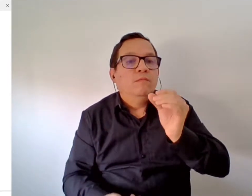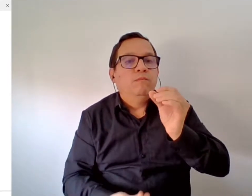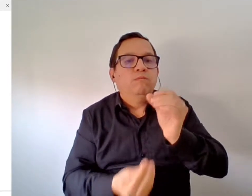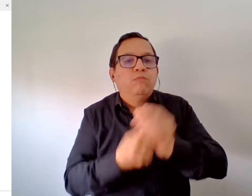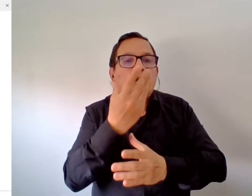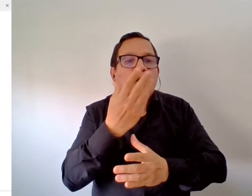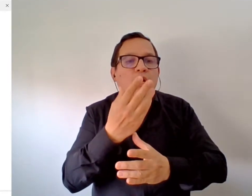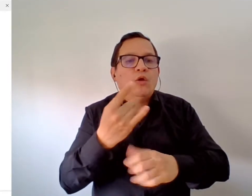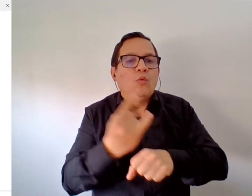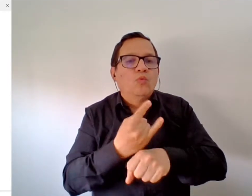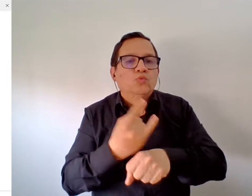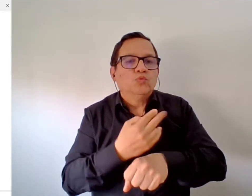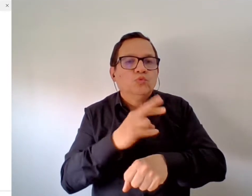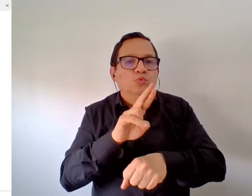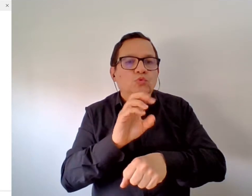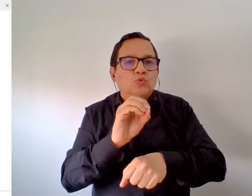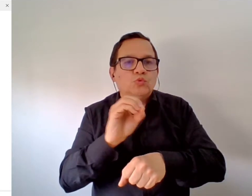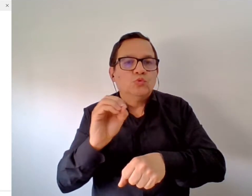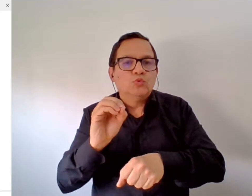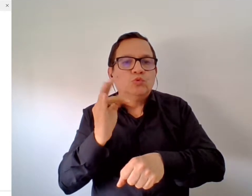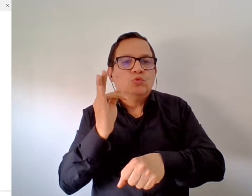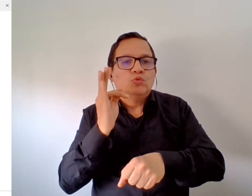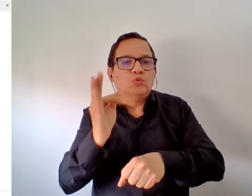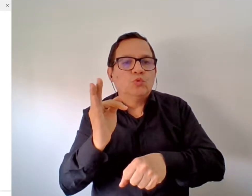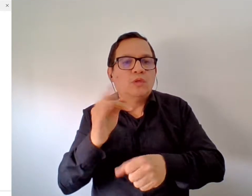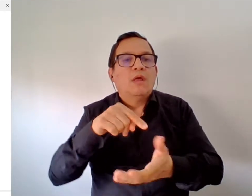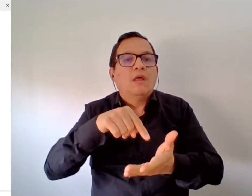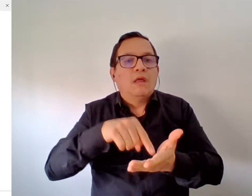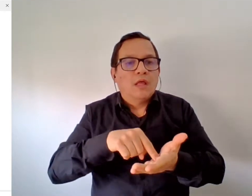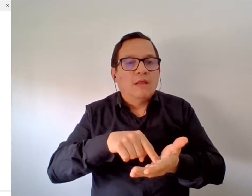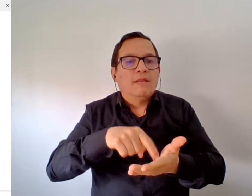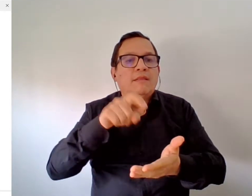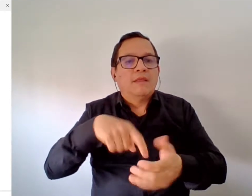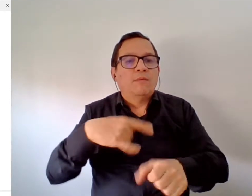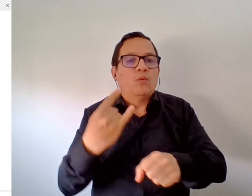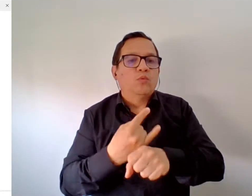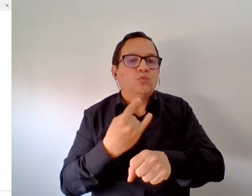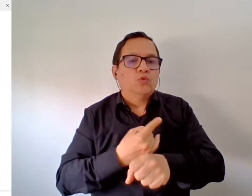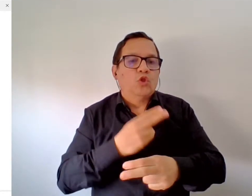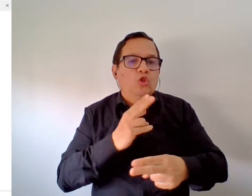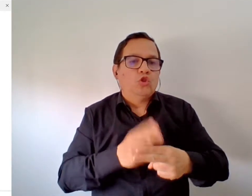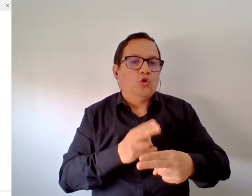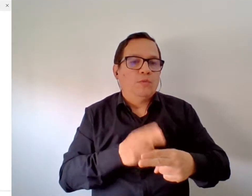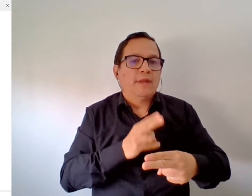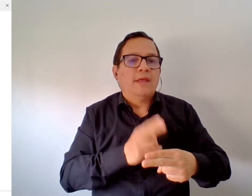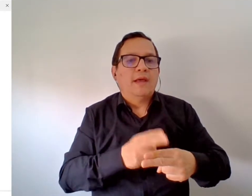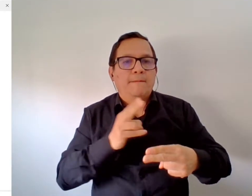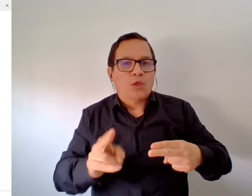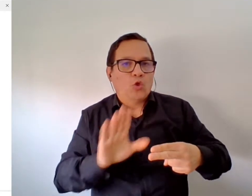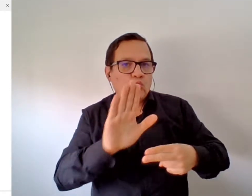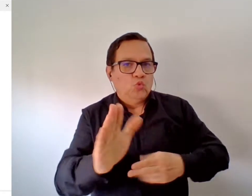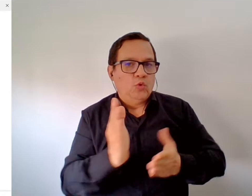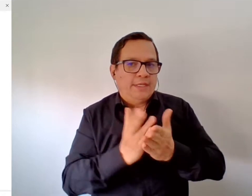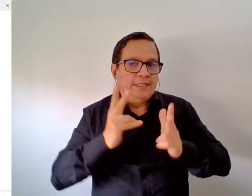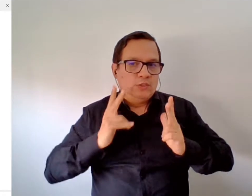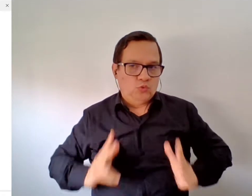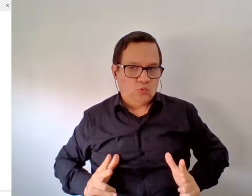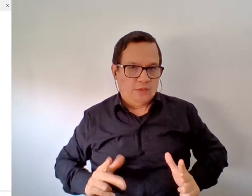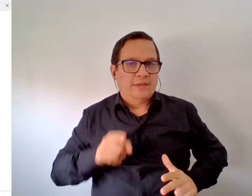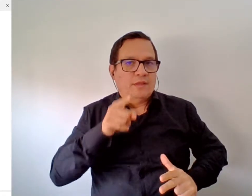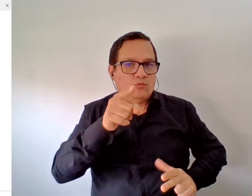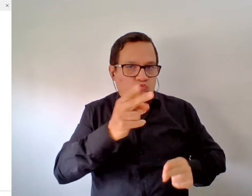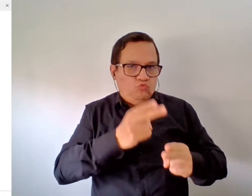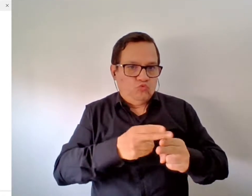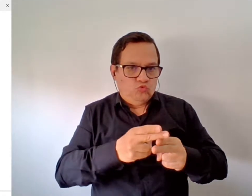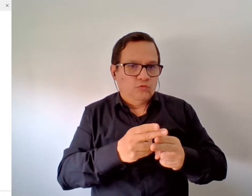Creación del usuario root. En este paso el usuario debe ser nombre y apellido del estudiante.